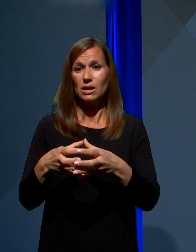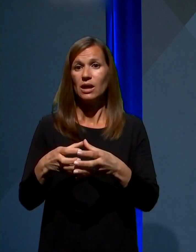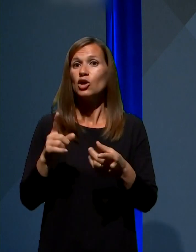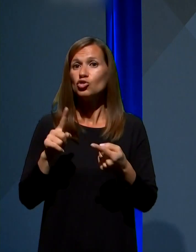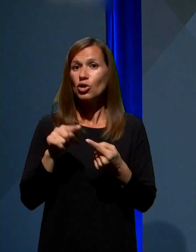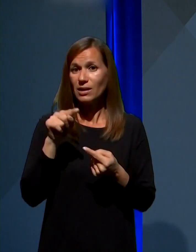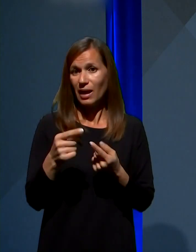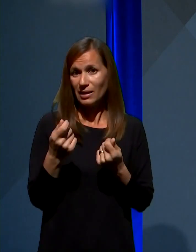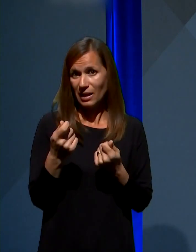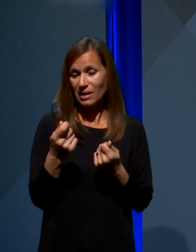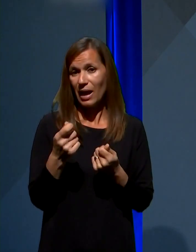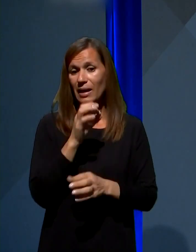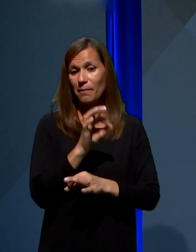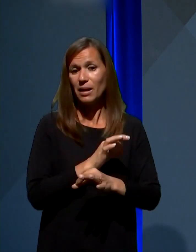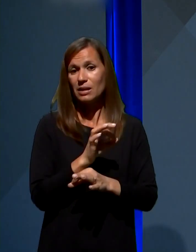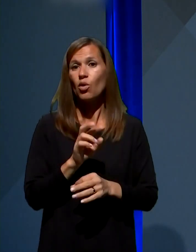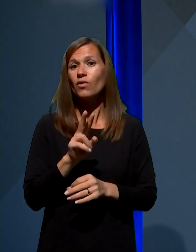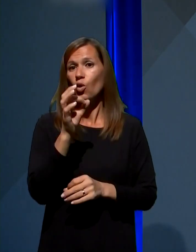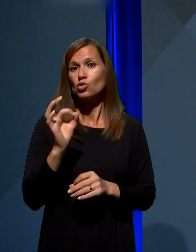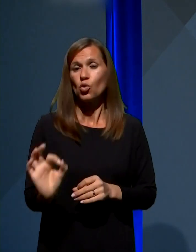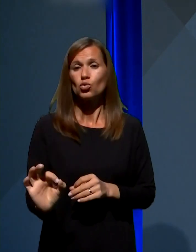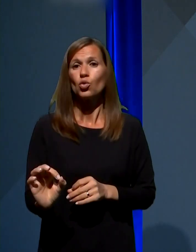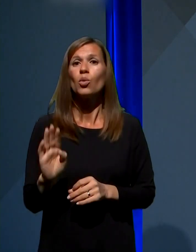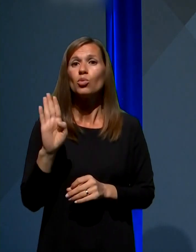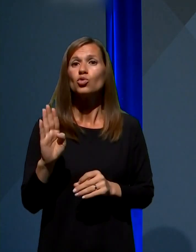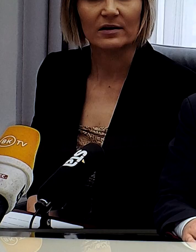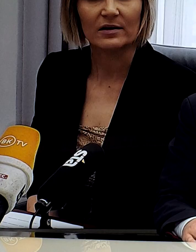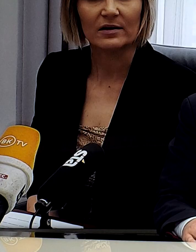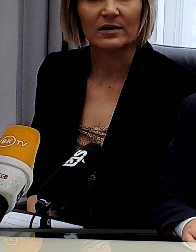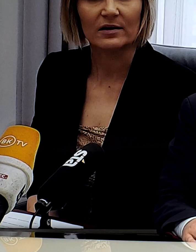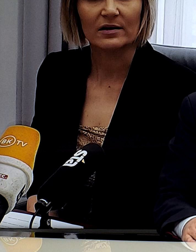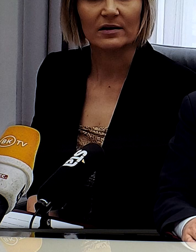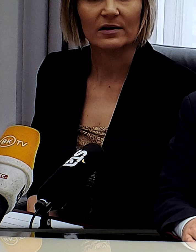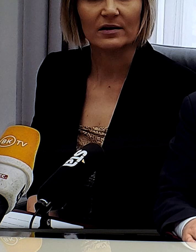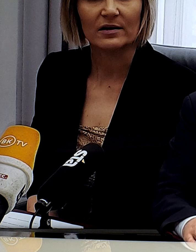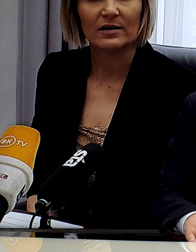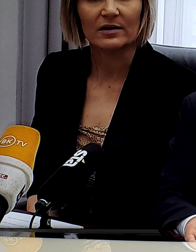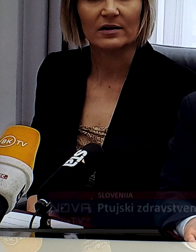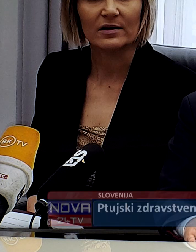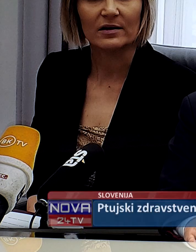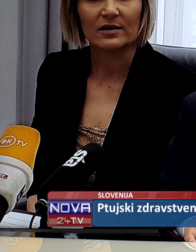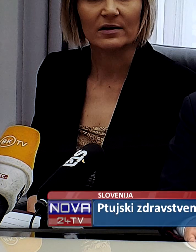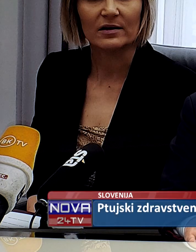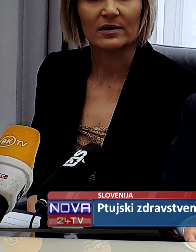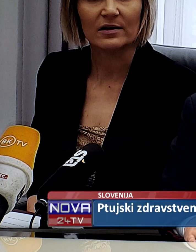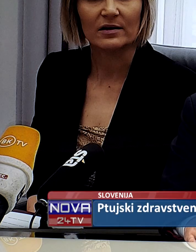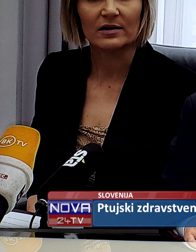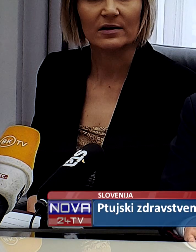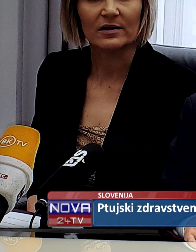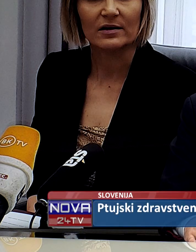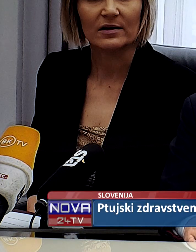denar merimo v odstotku brutodružbenega proizvoda. Včeraj pa se je zgodilo nekaj